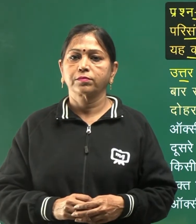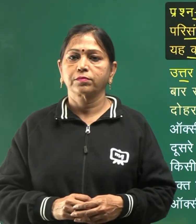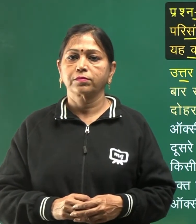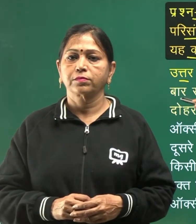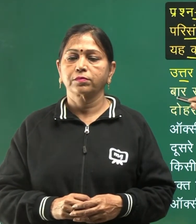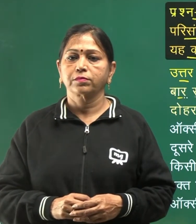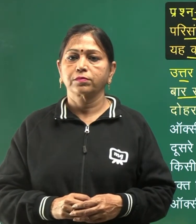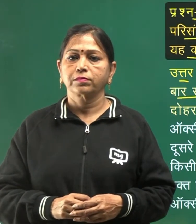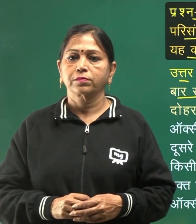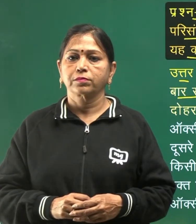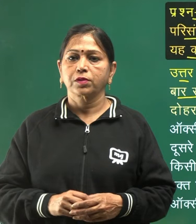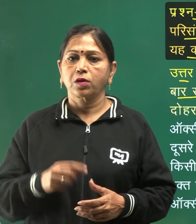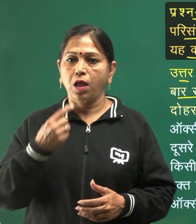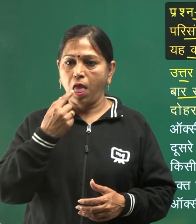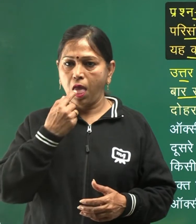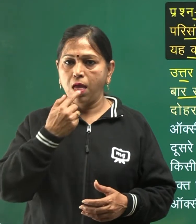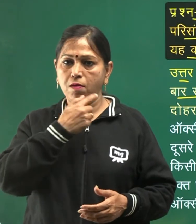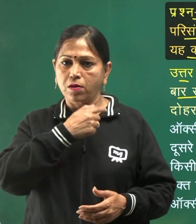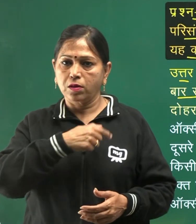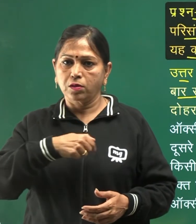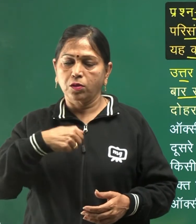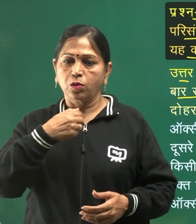रक्त 2 बार संचरित